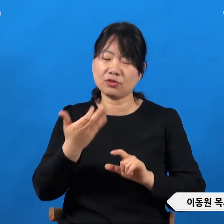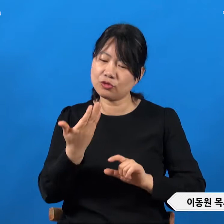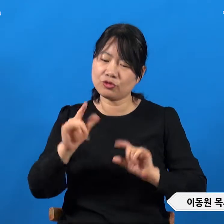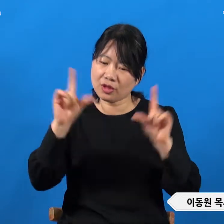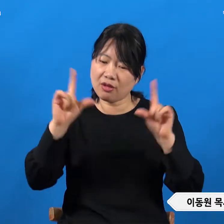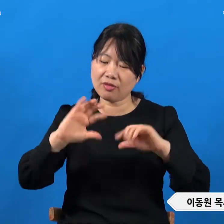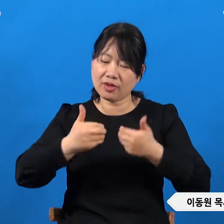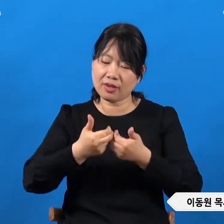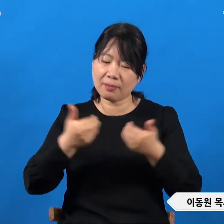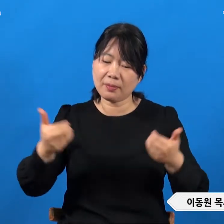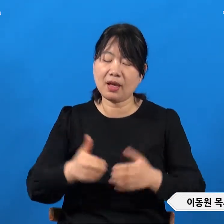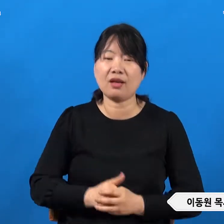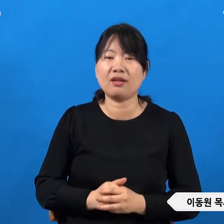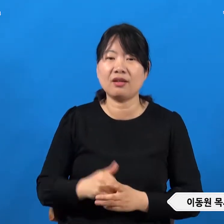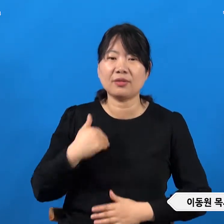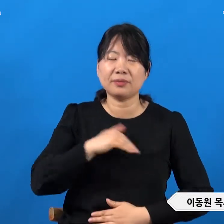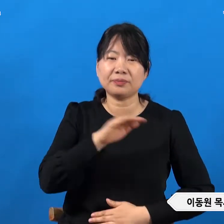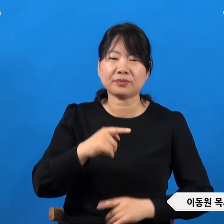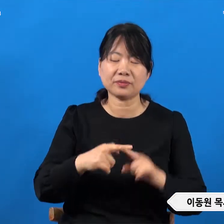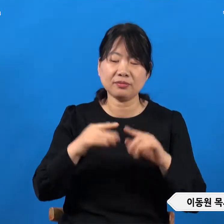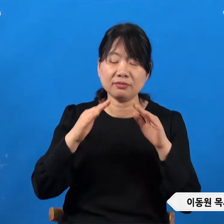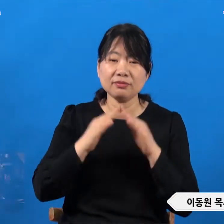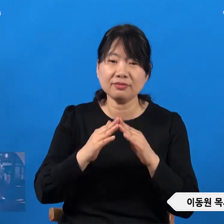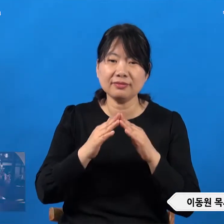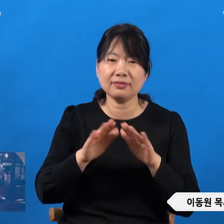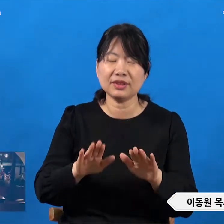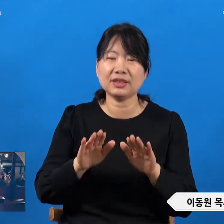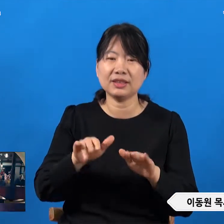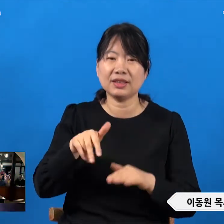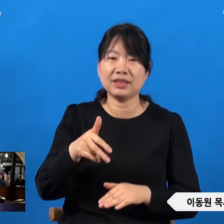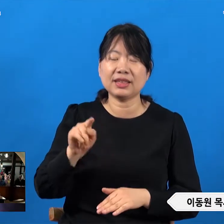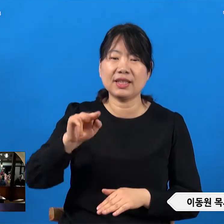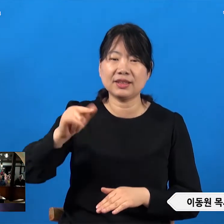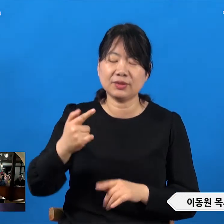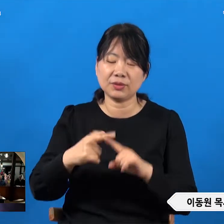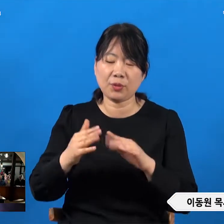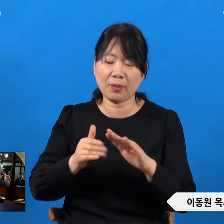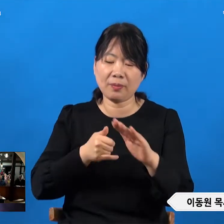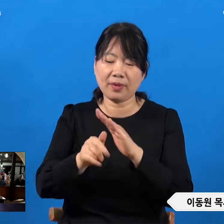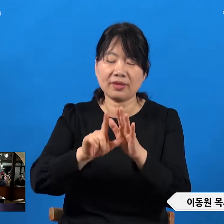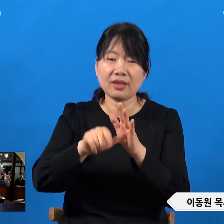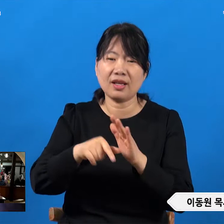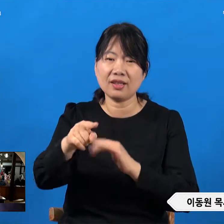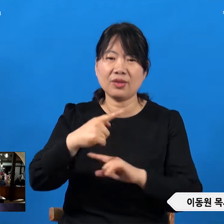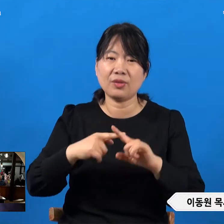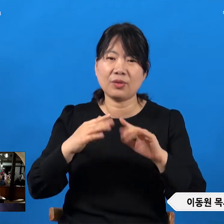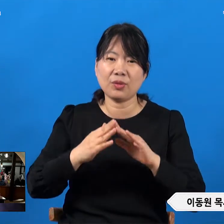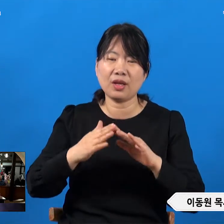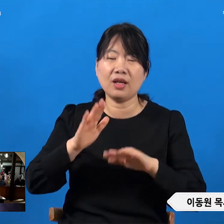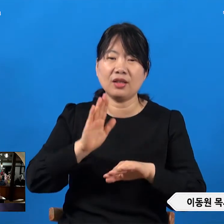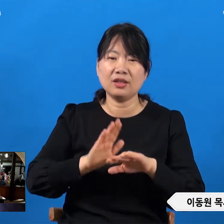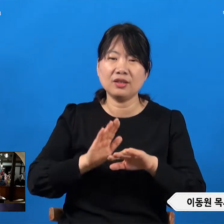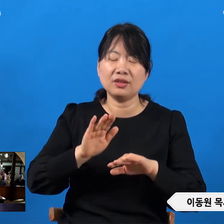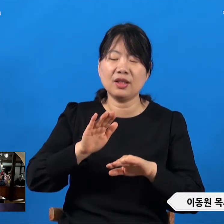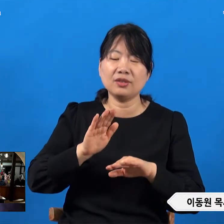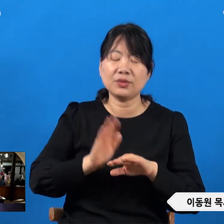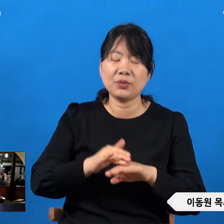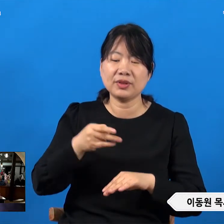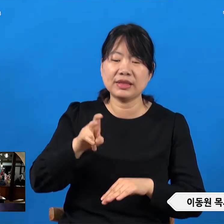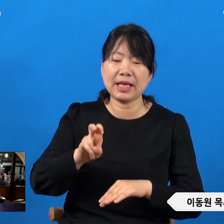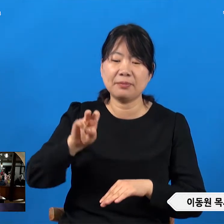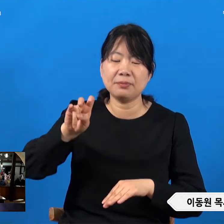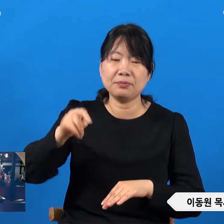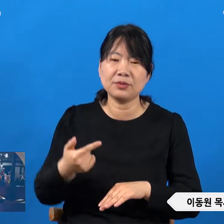소천을 합니다. 우리가 이 교회를, 이 자천교회를 방문했을 때 이 교회 손산문 목사님, 이